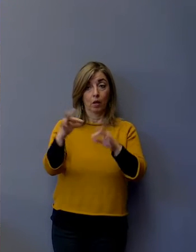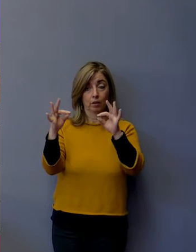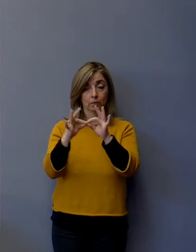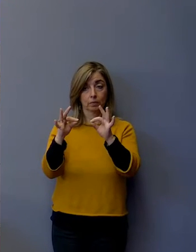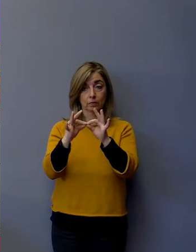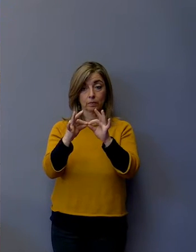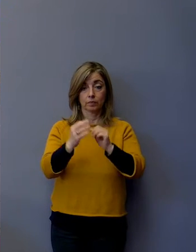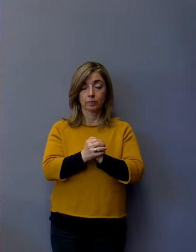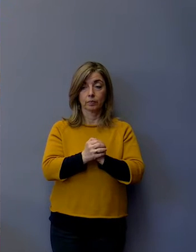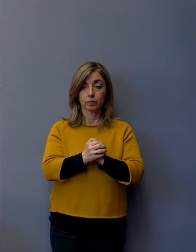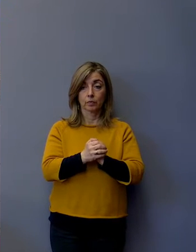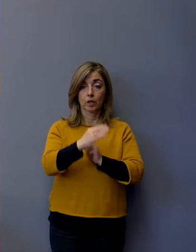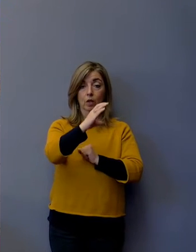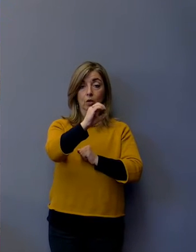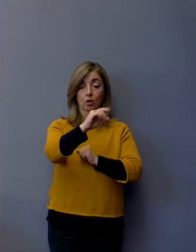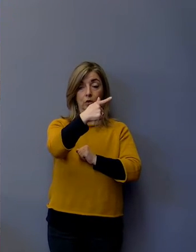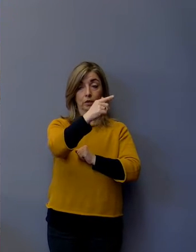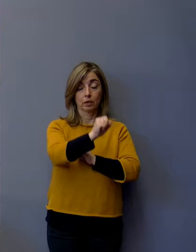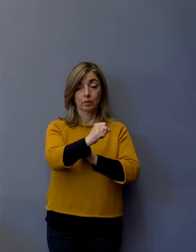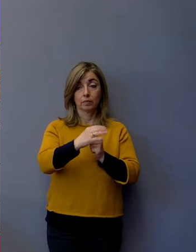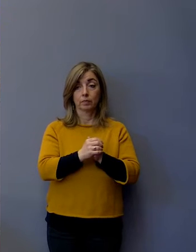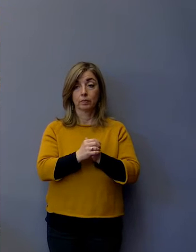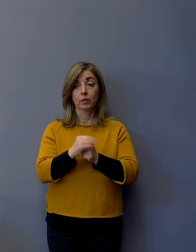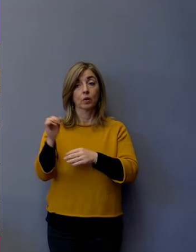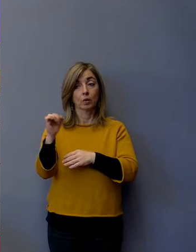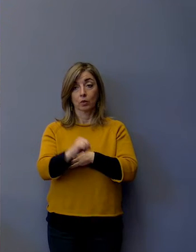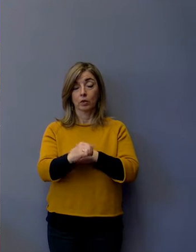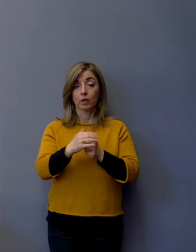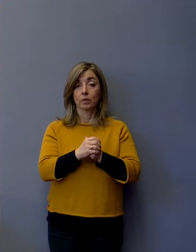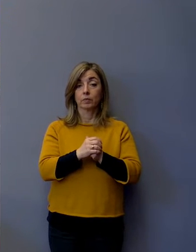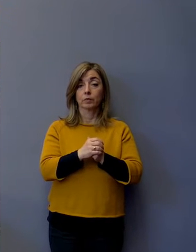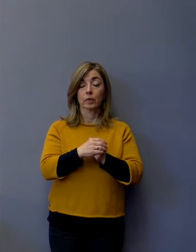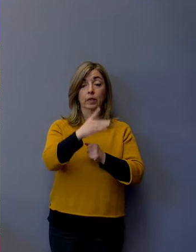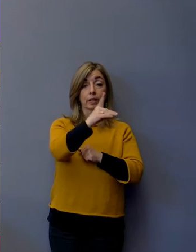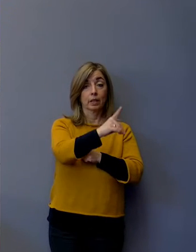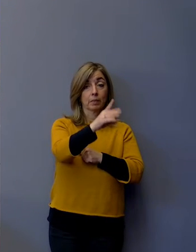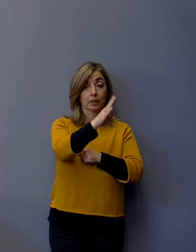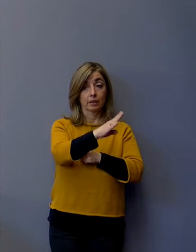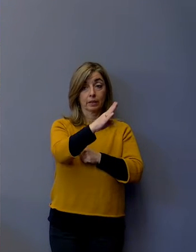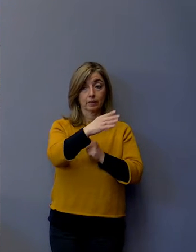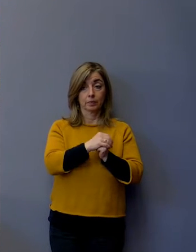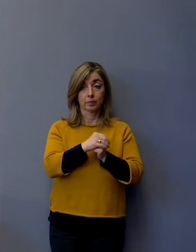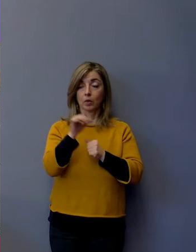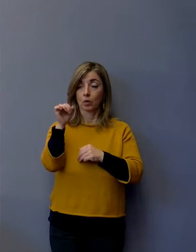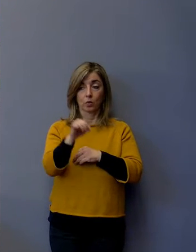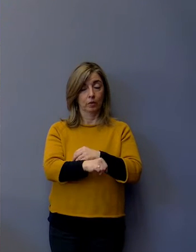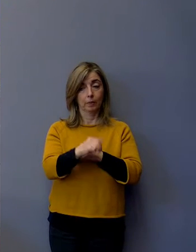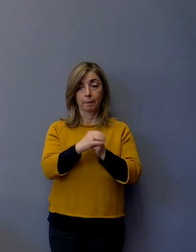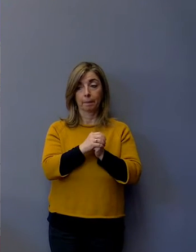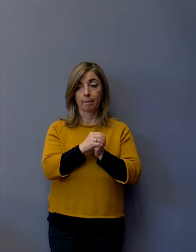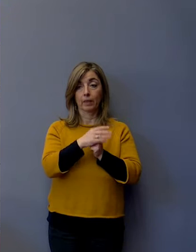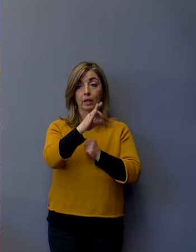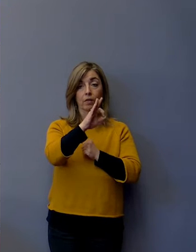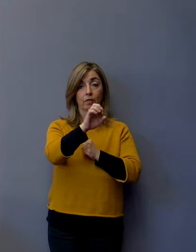consigliere costa contrario consigliere de benedictis comprano consigliere